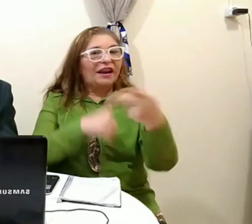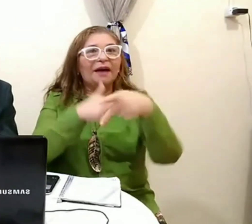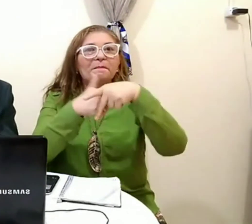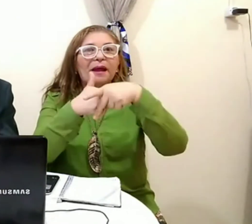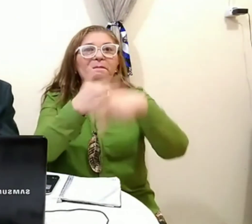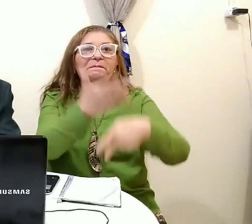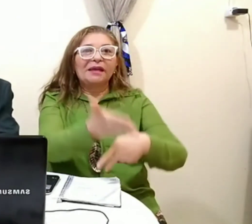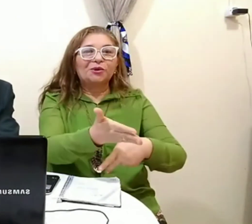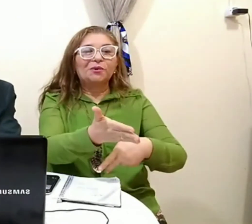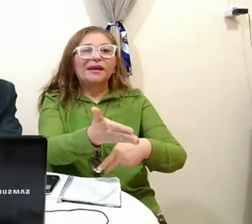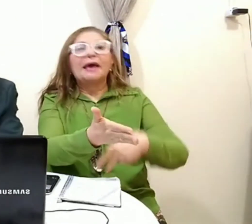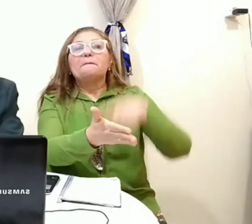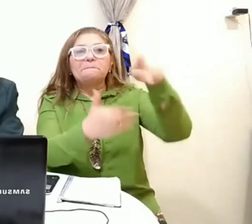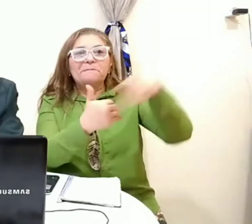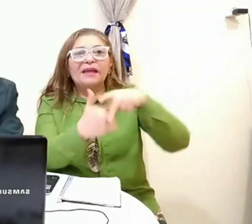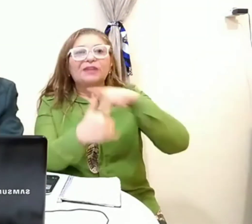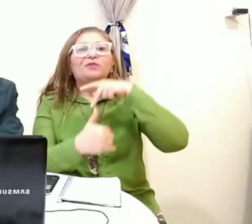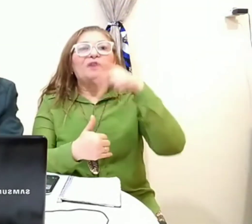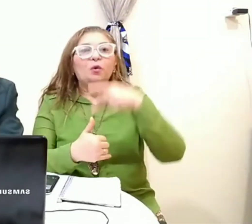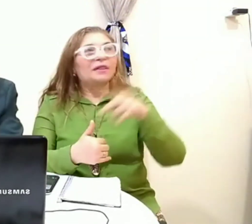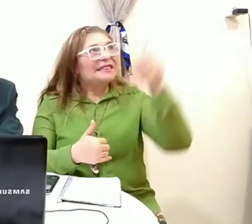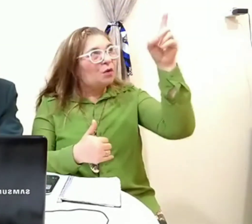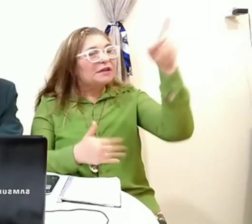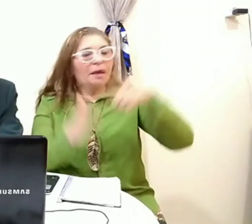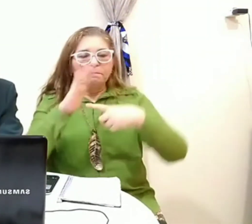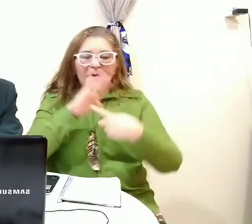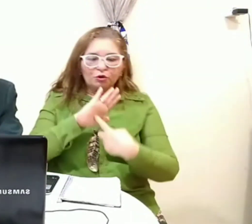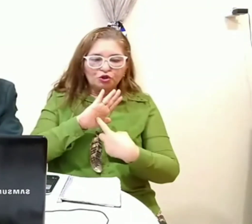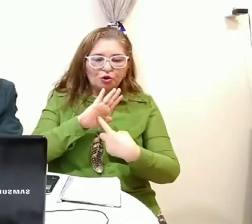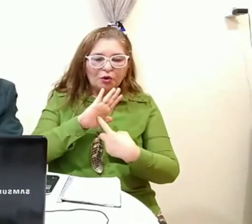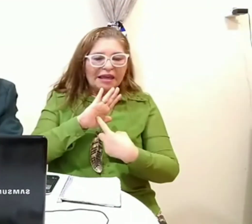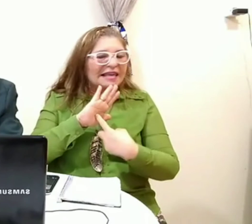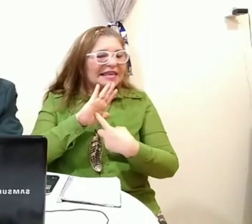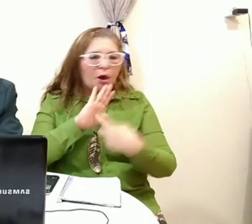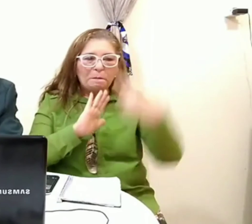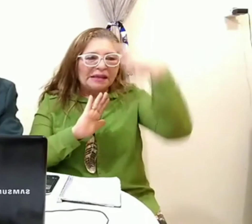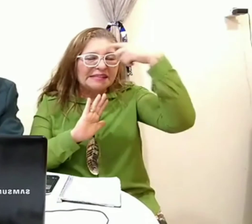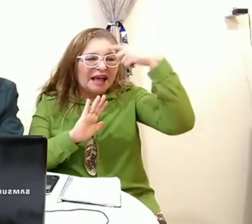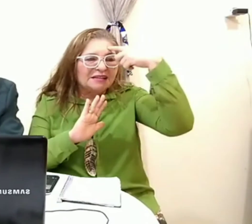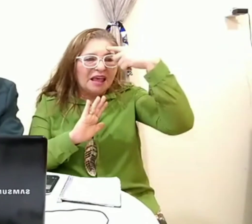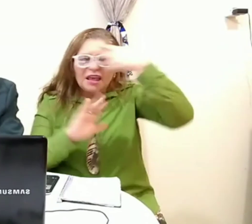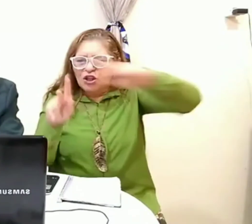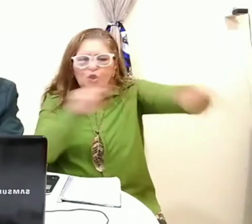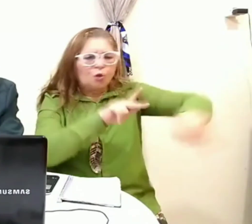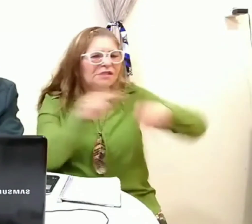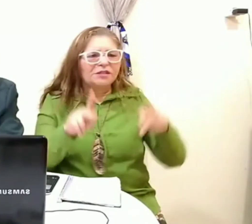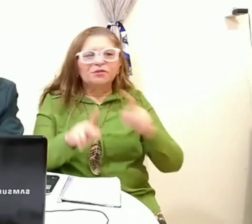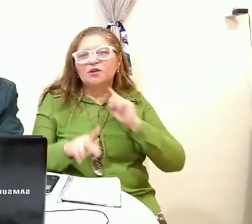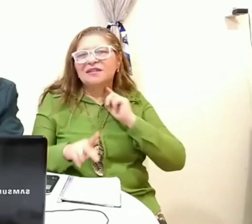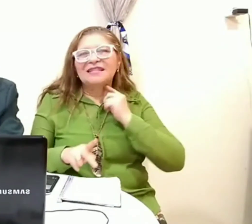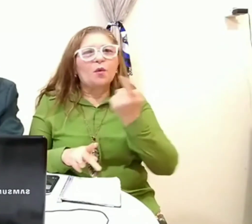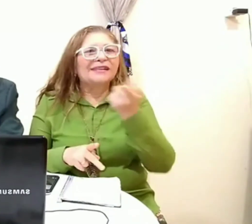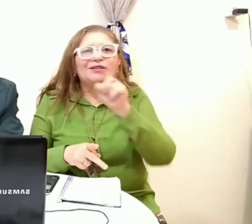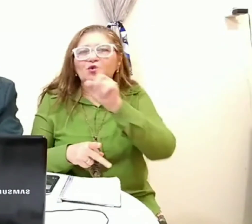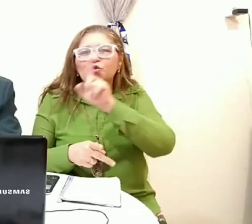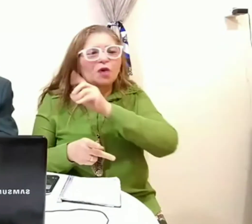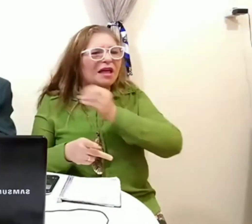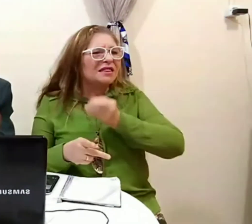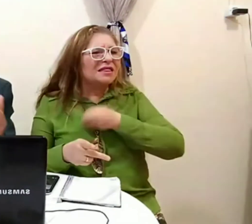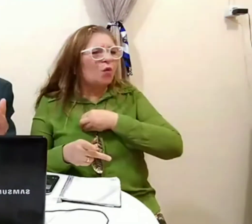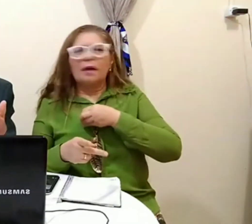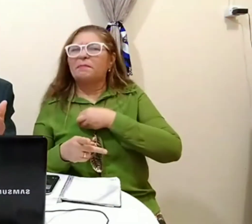Deus me demonstrou que a nenhum homem eu considerasse comum ou imundo. Como foi que Deus mostrou isso para ele?